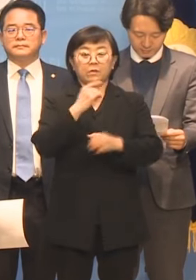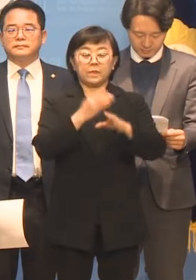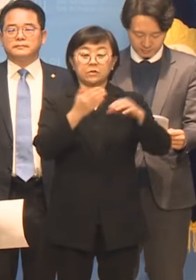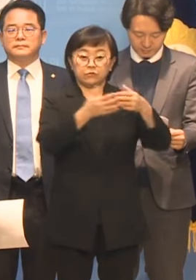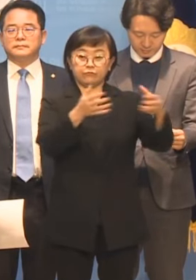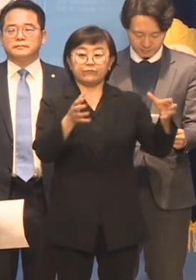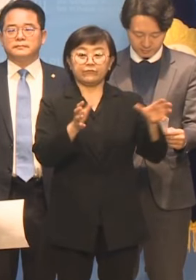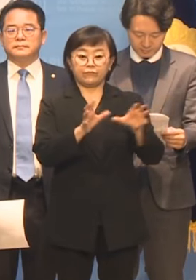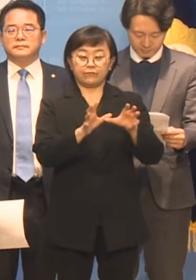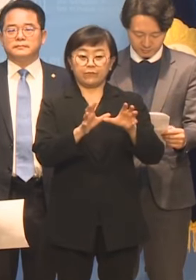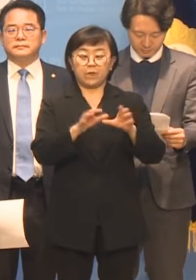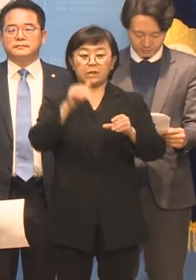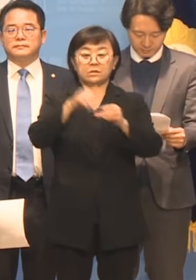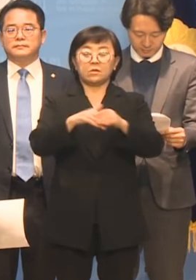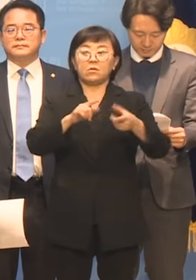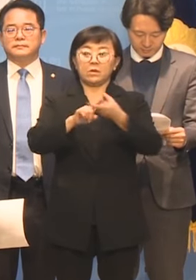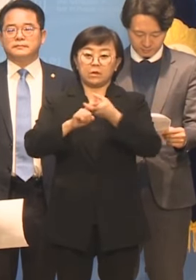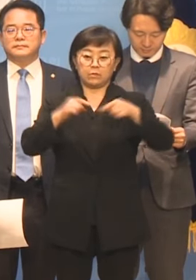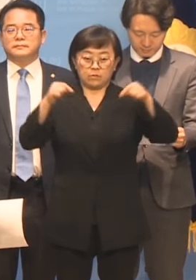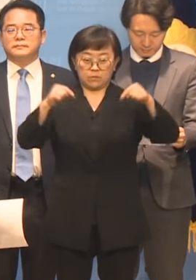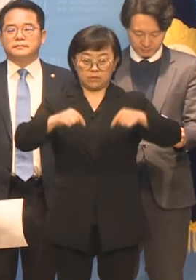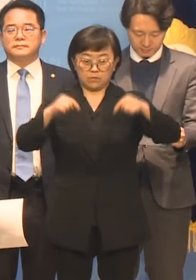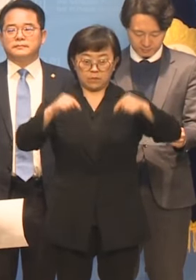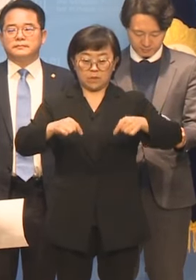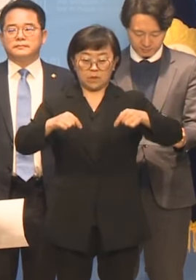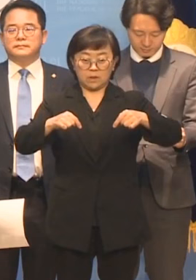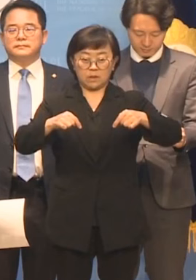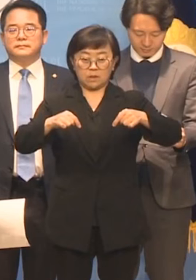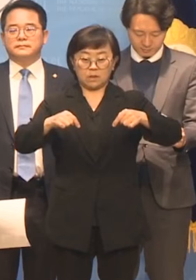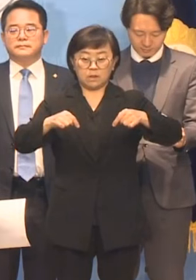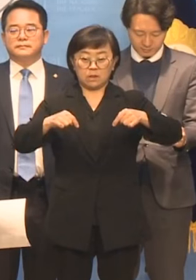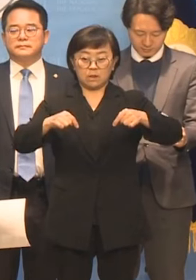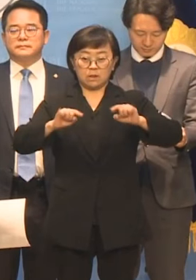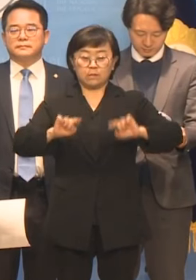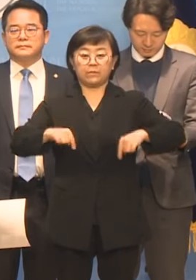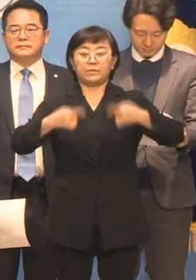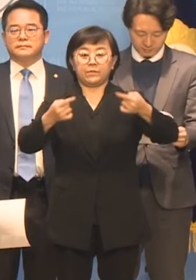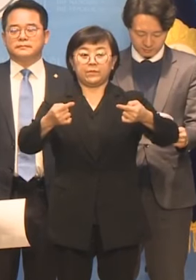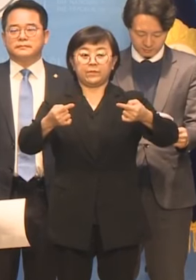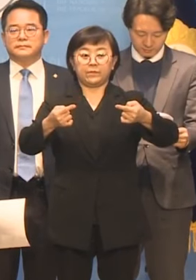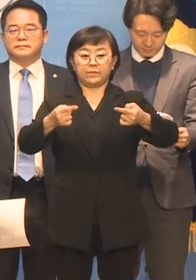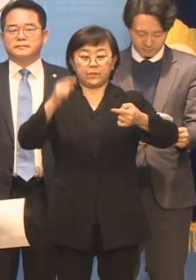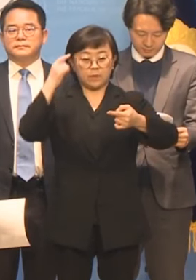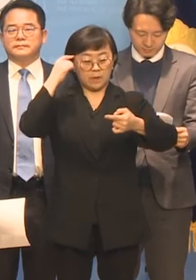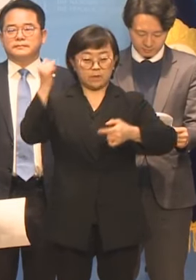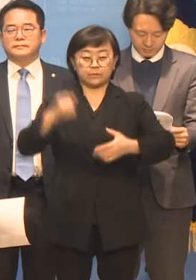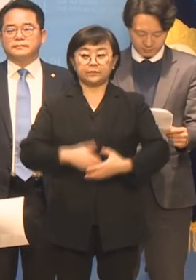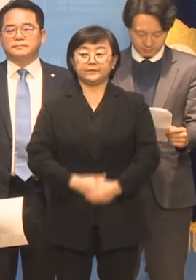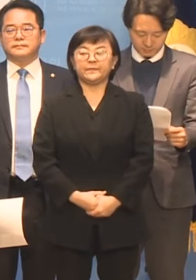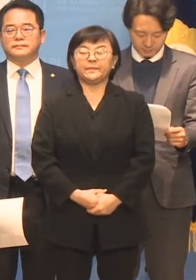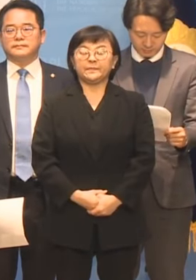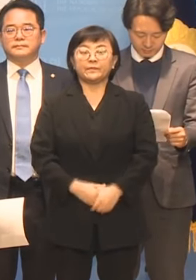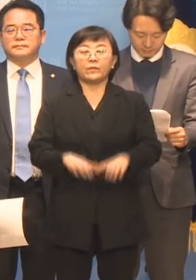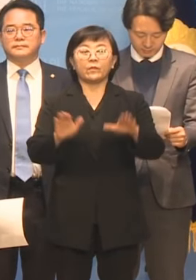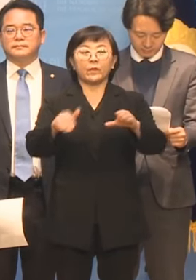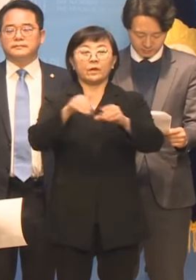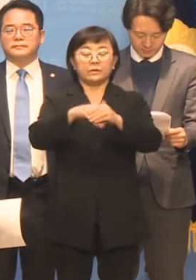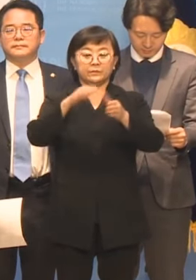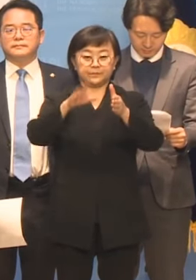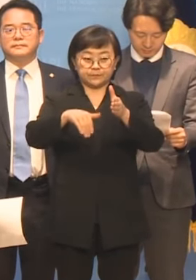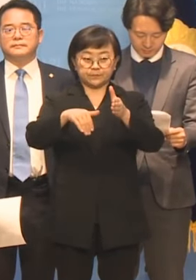민주당이 선거연합 논의에 적극적으로 임해야 한다고 생각합니다. 이번